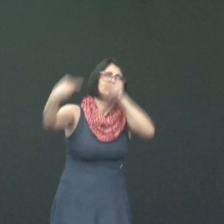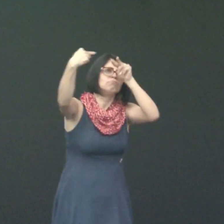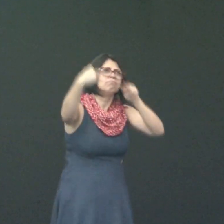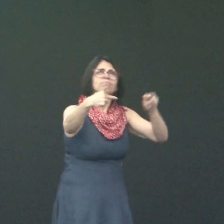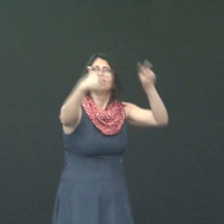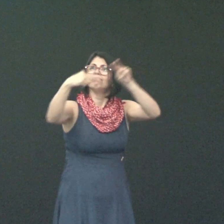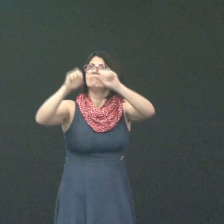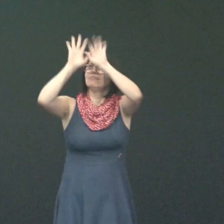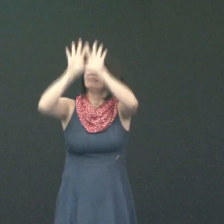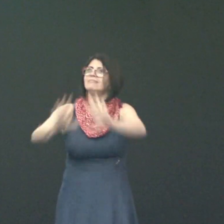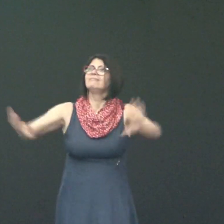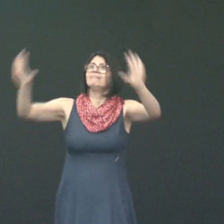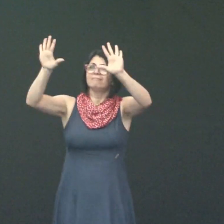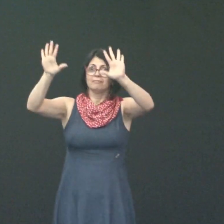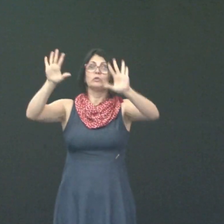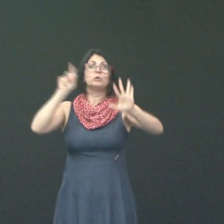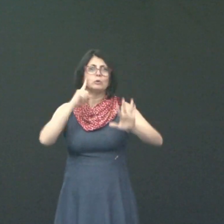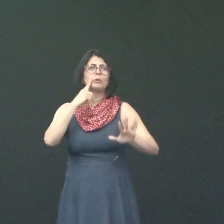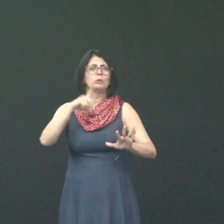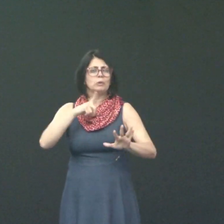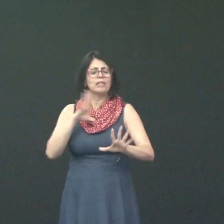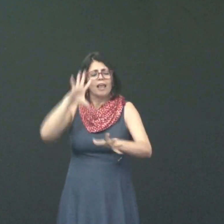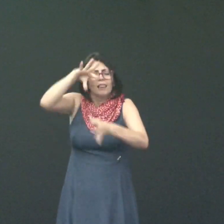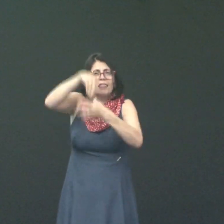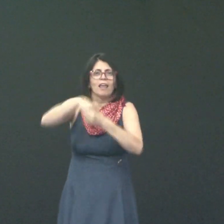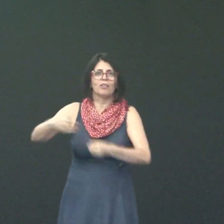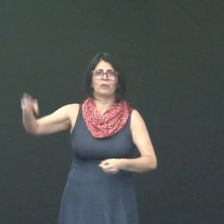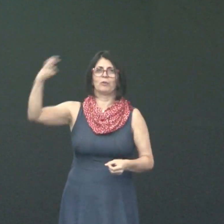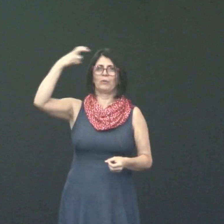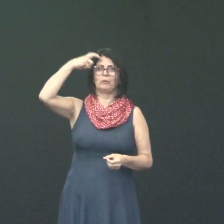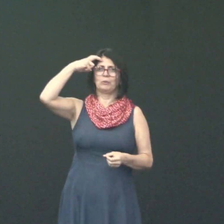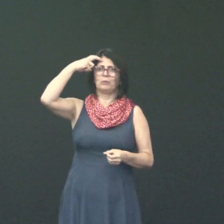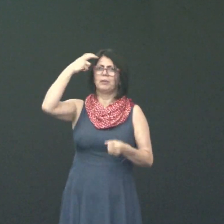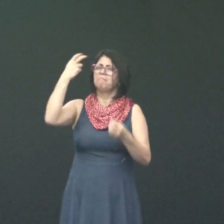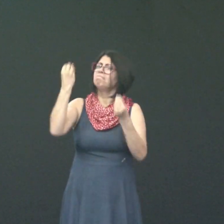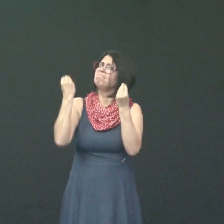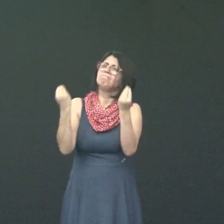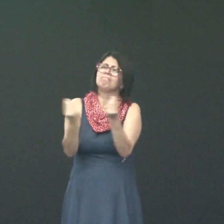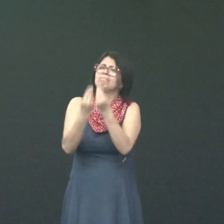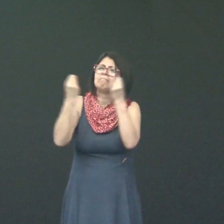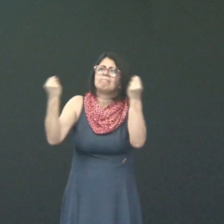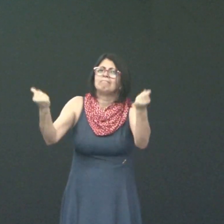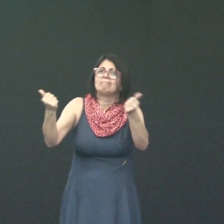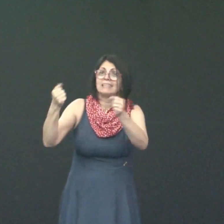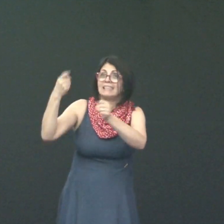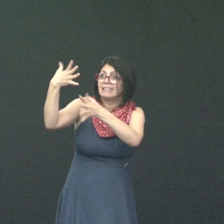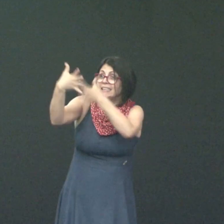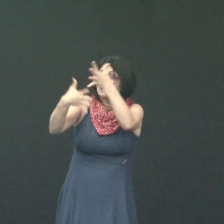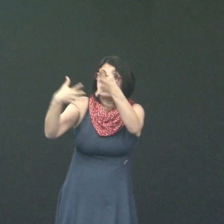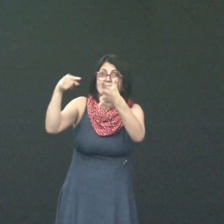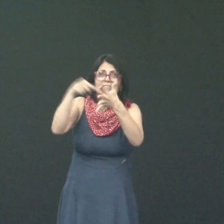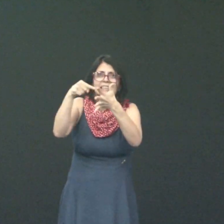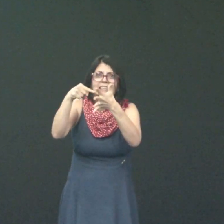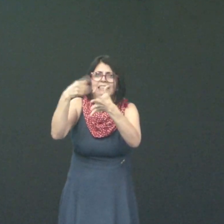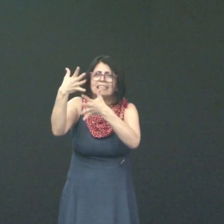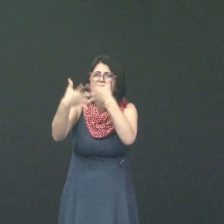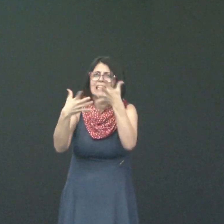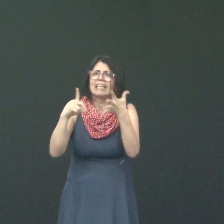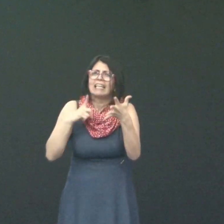raciocínio. Porque toda a sua estrutura é organizada de forma visual. E a Libras,